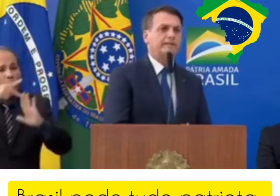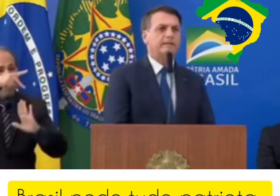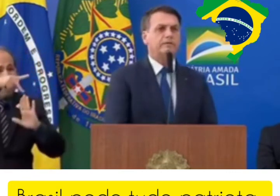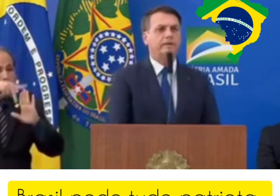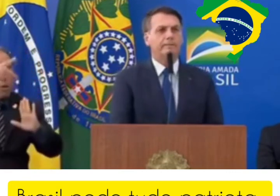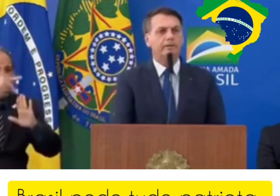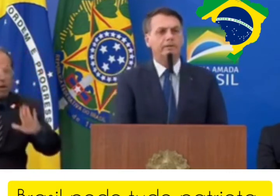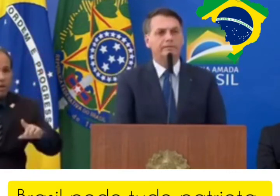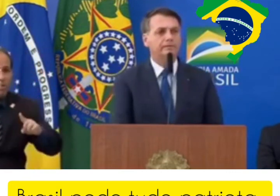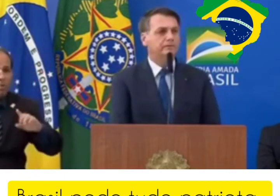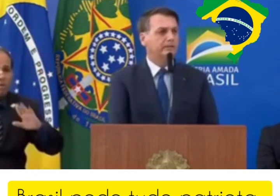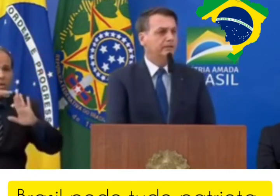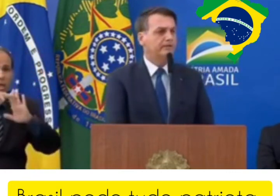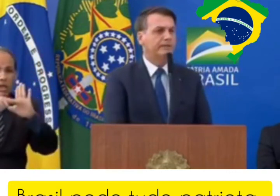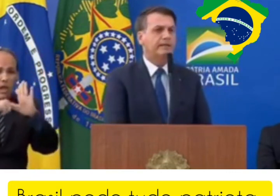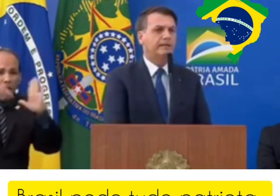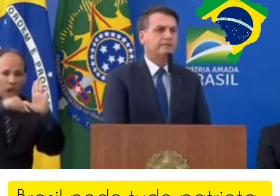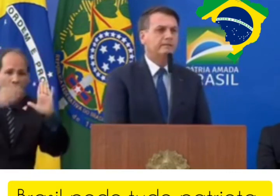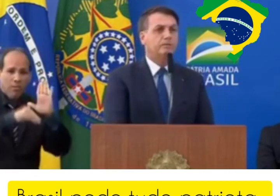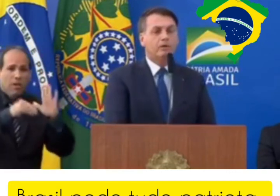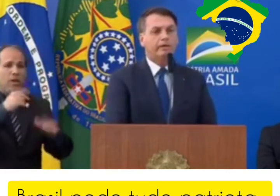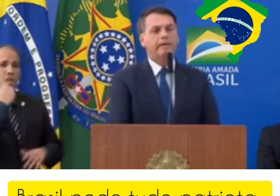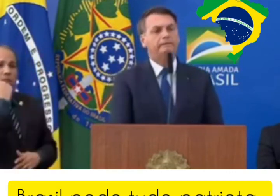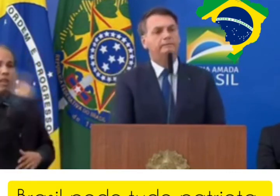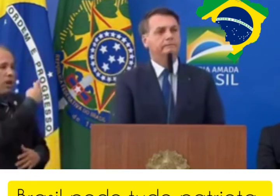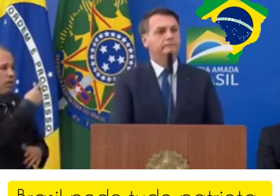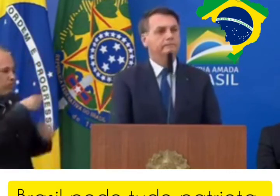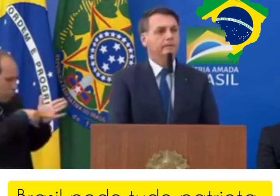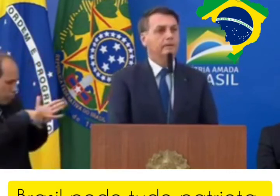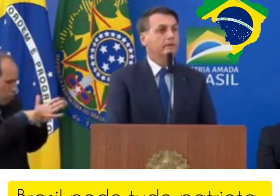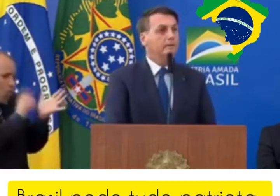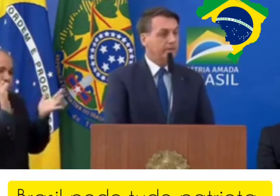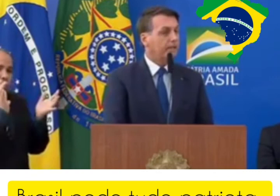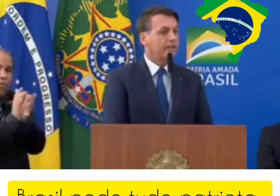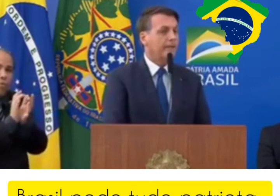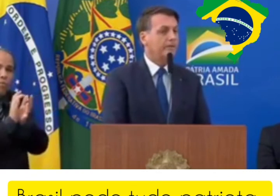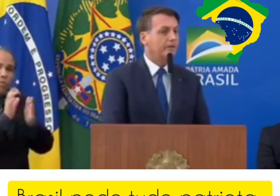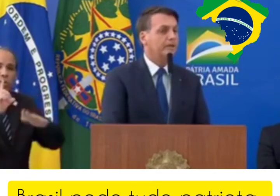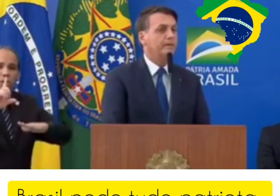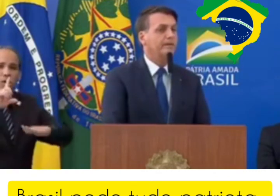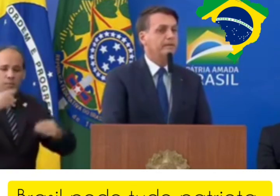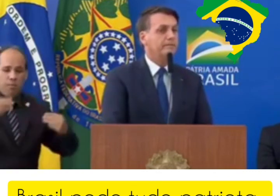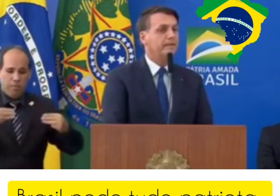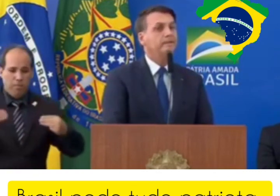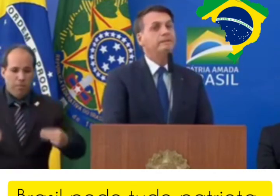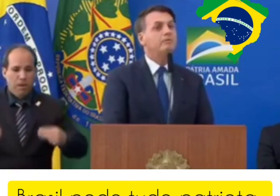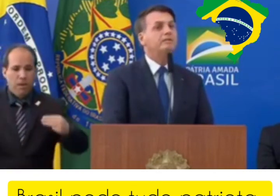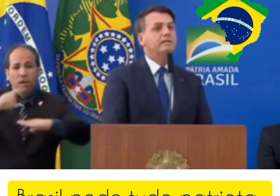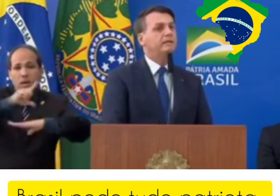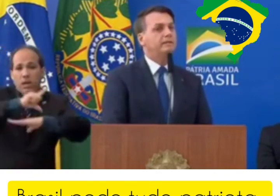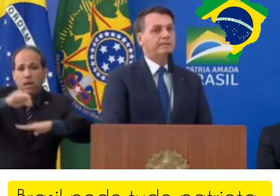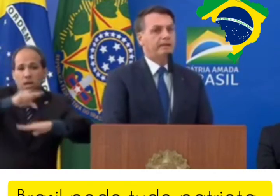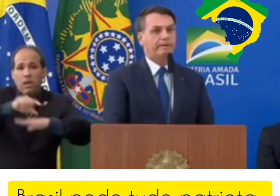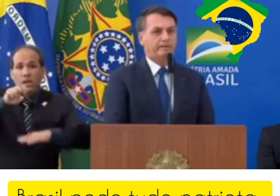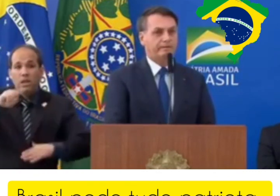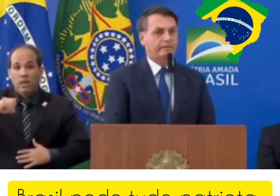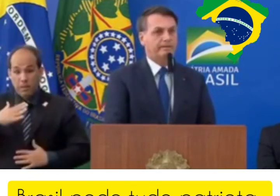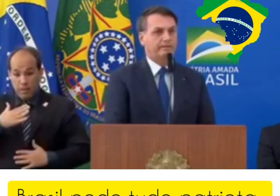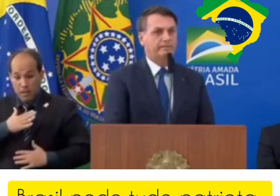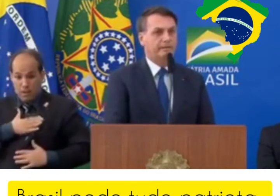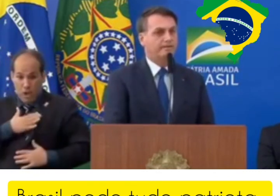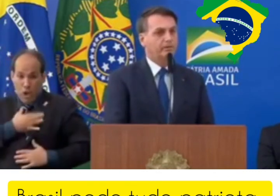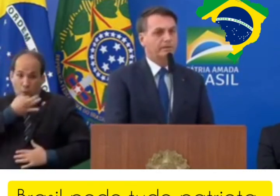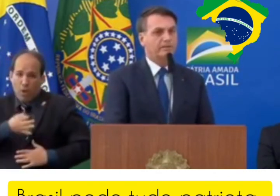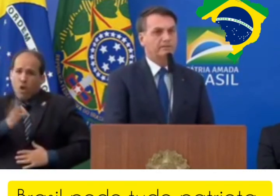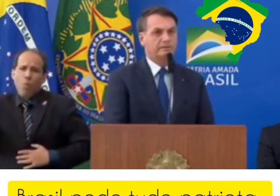tem que passar agora pelo crivo da chefia da Casa Civil, qualquer. Vocês sabem, do que depender de mim, nenhum cidadão seria preso no